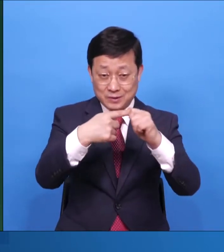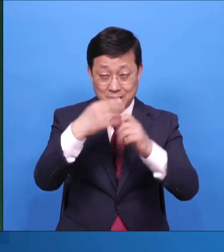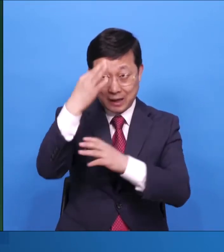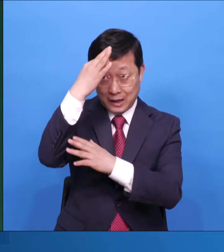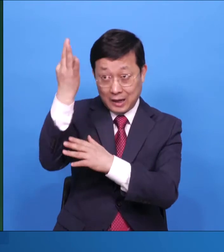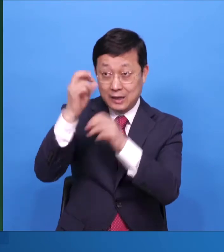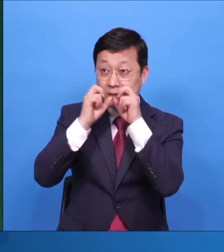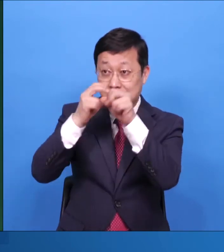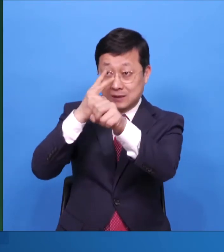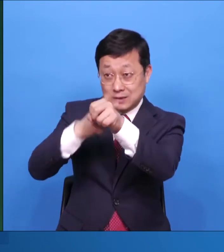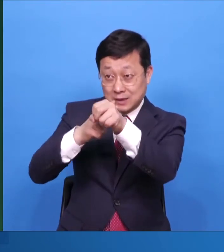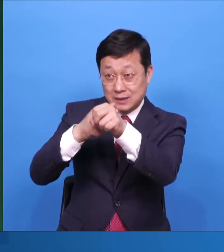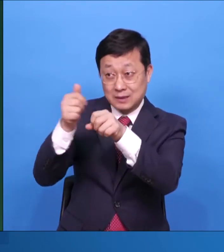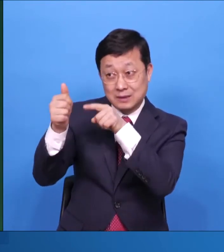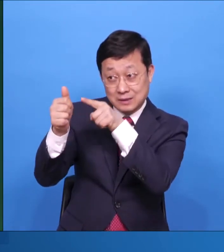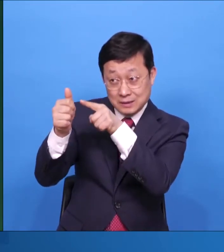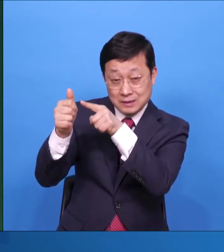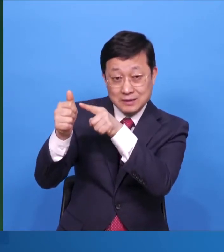가장 중요한 것은요.